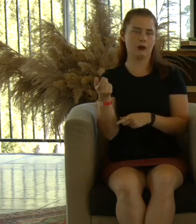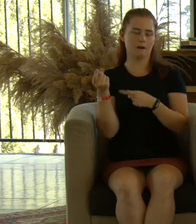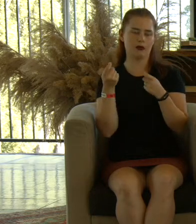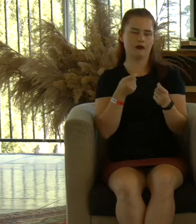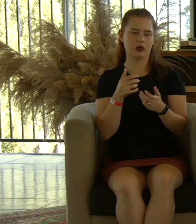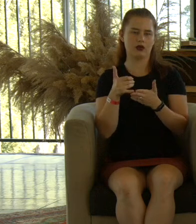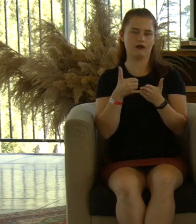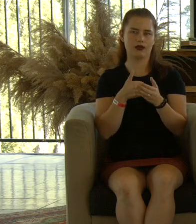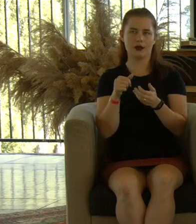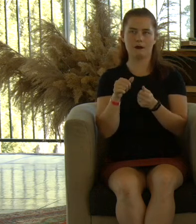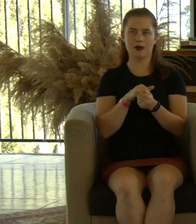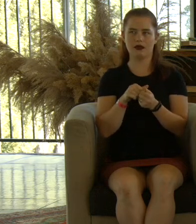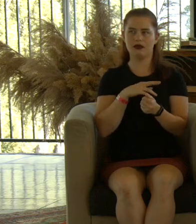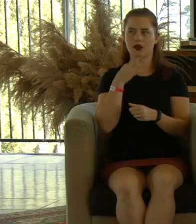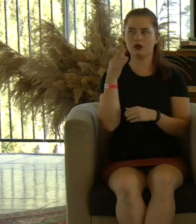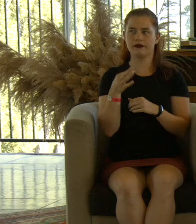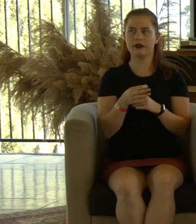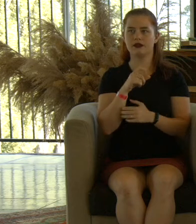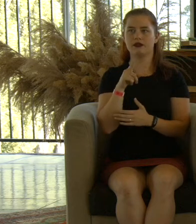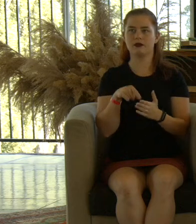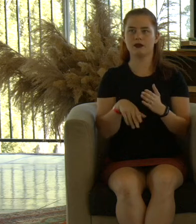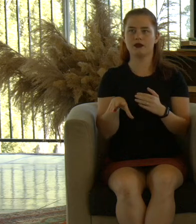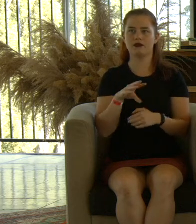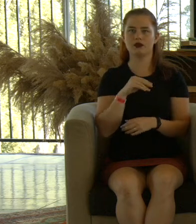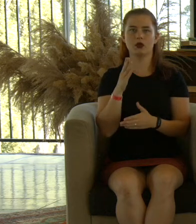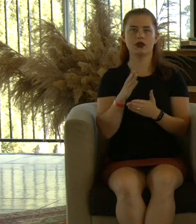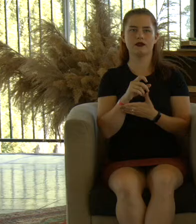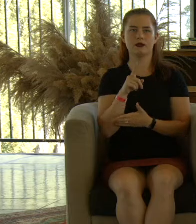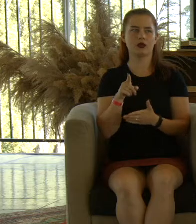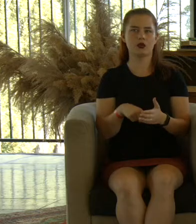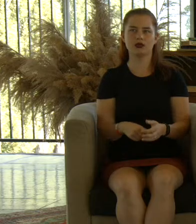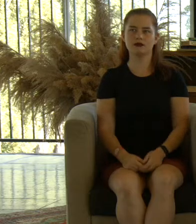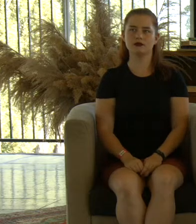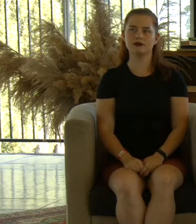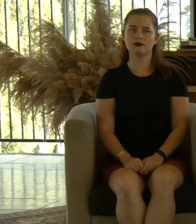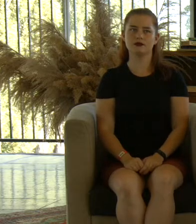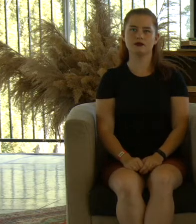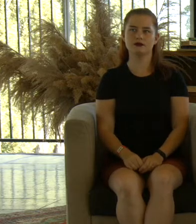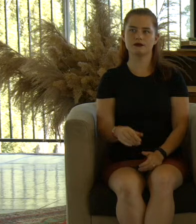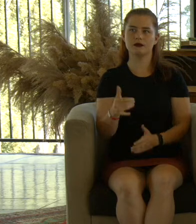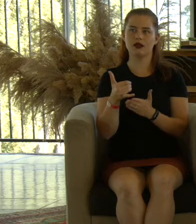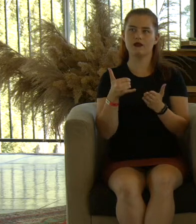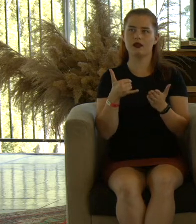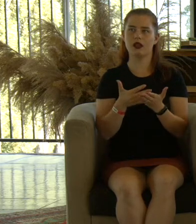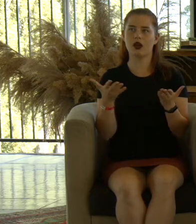виноматериал. Я ответил, да, на ваш вопрос? Есть ли еще вопросы? Да, слушаю.